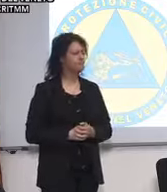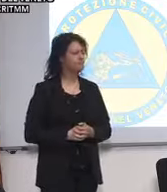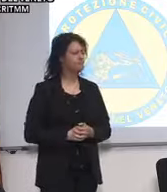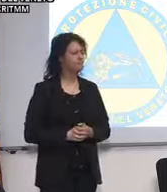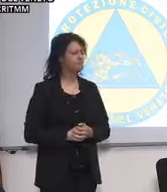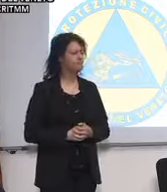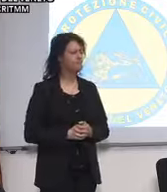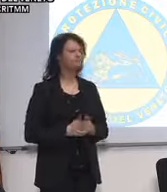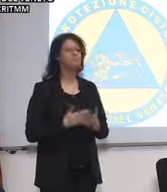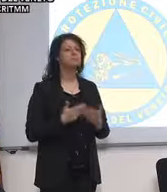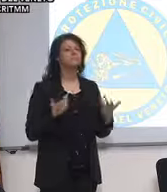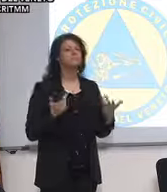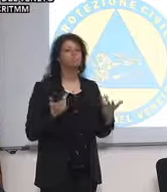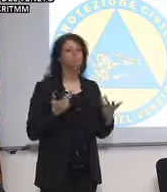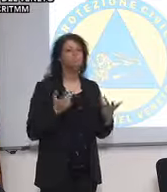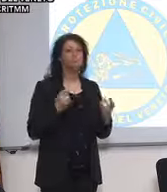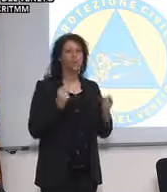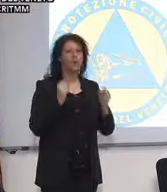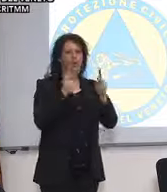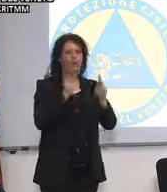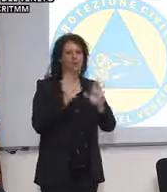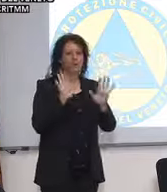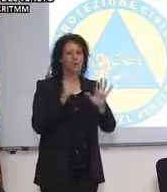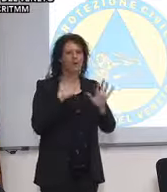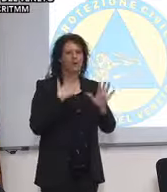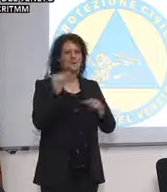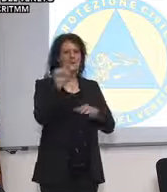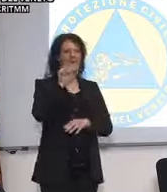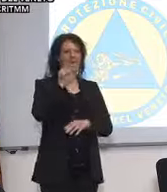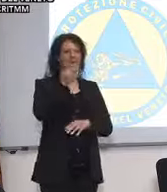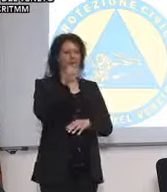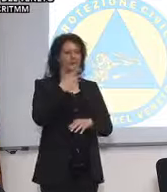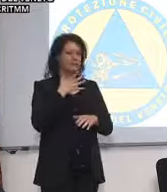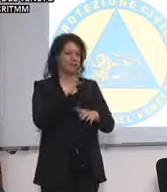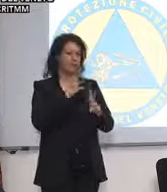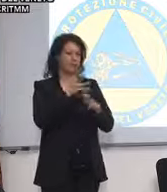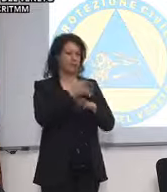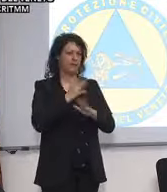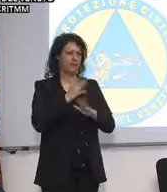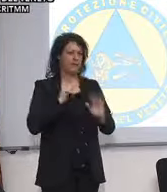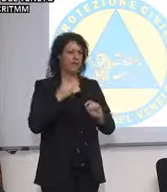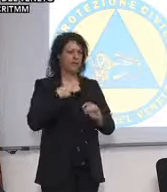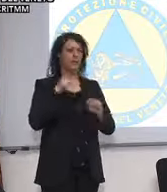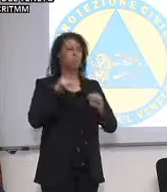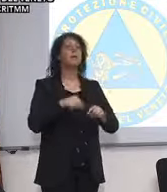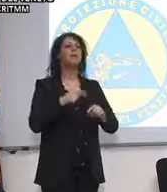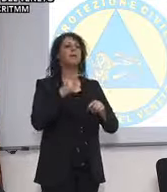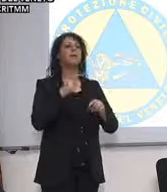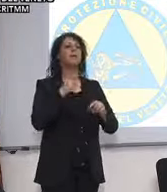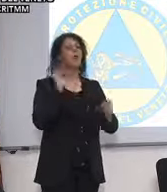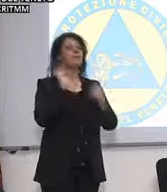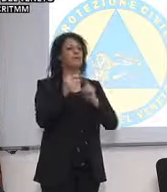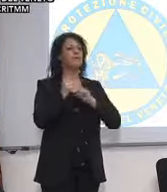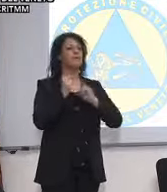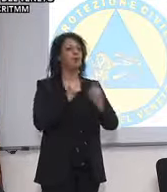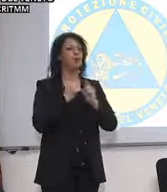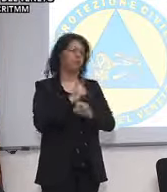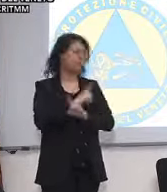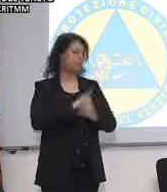può essere posta come ha detto Salvini, perché non sta, cioè, io non sono a conferenza stampa per parlare di politica. Sto dicendo